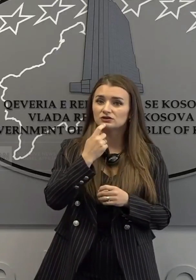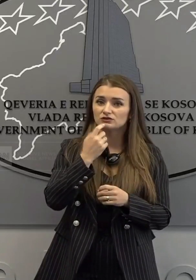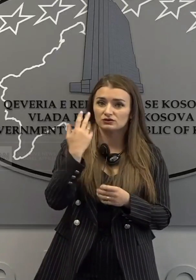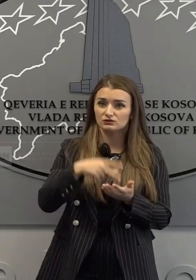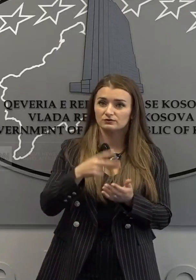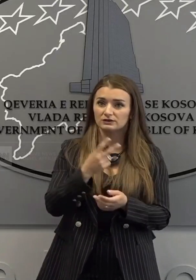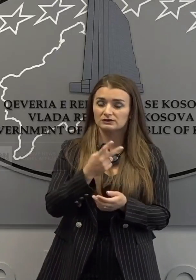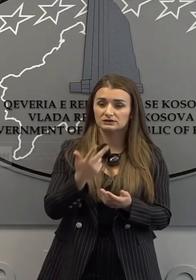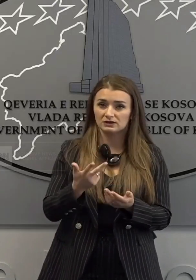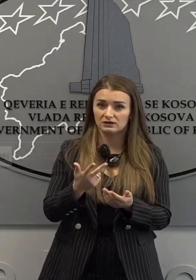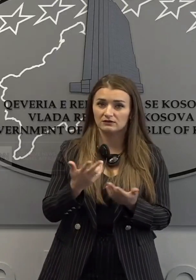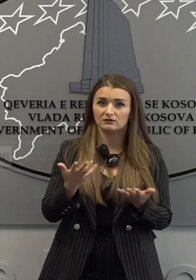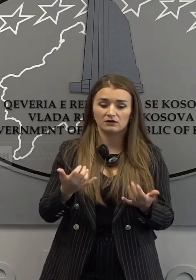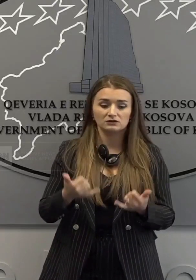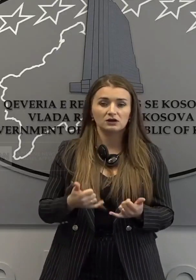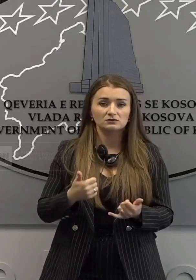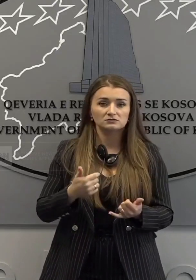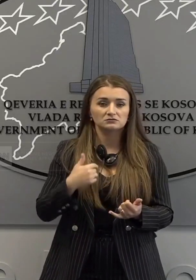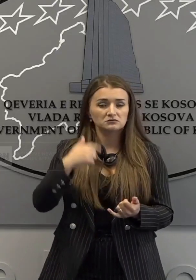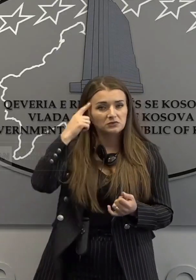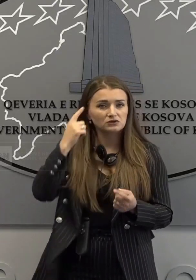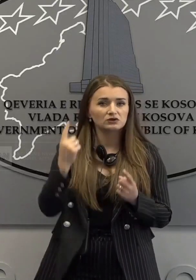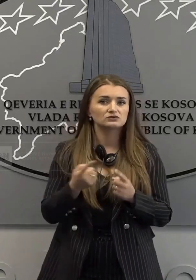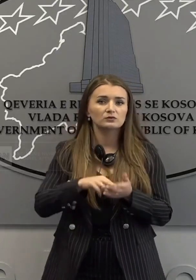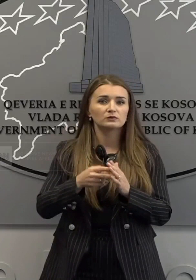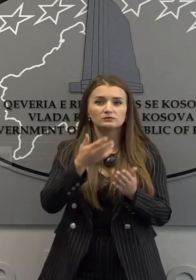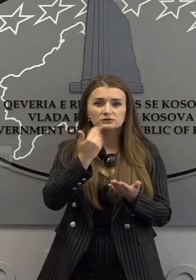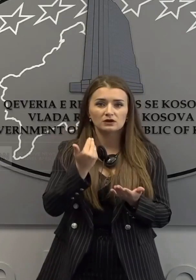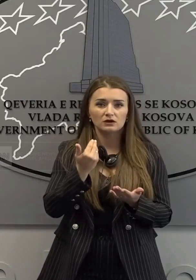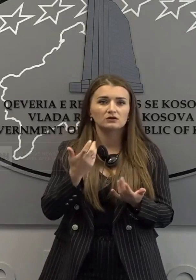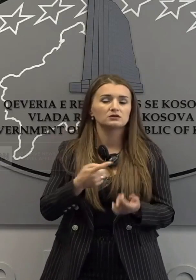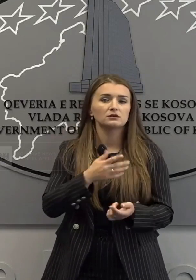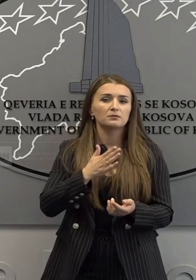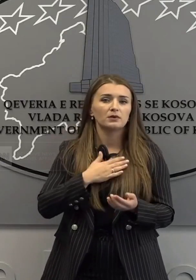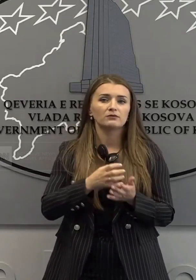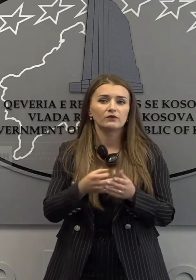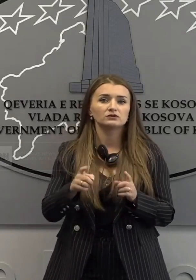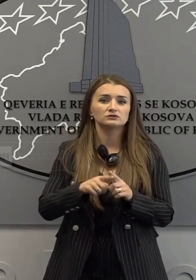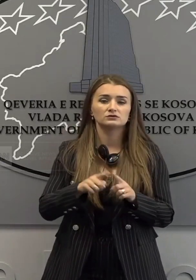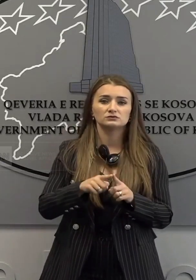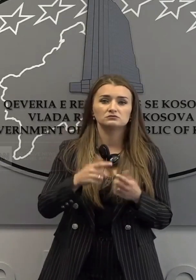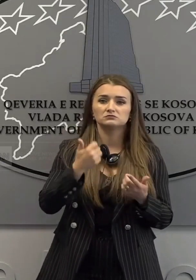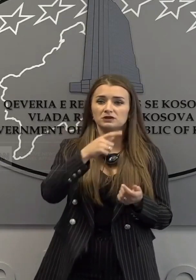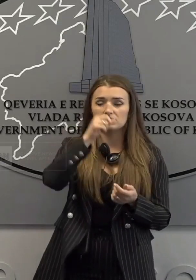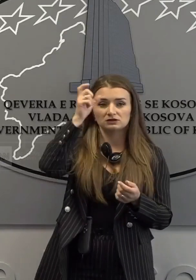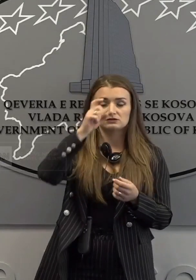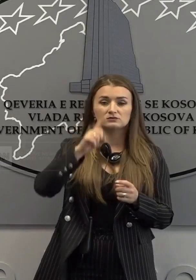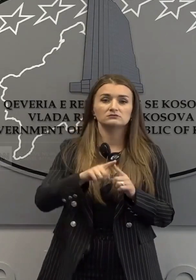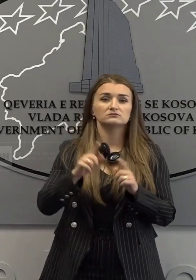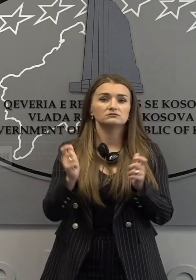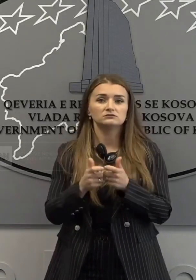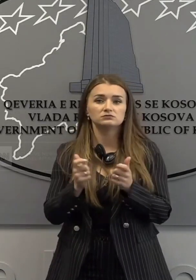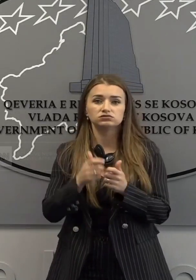kaluar, ne nuk do të ndodhëshim në këtë gjendje. Sot arrestimet në masë që i bën Serbia të qytetarve